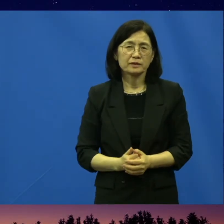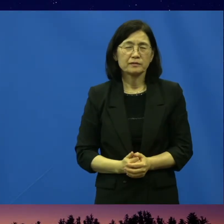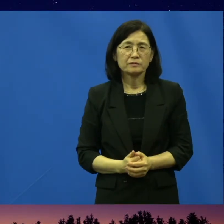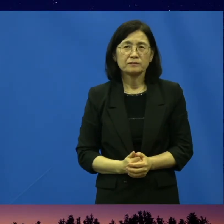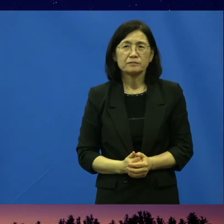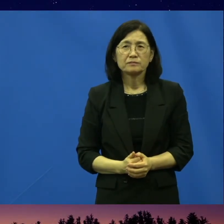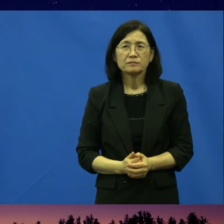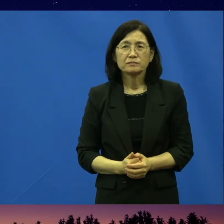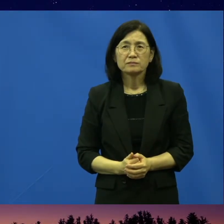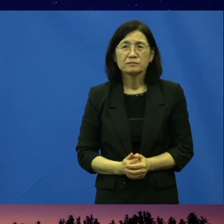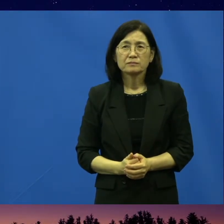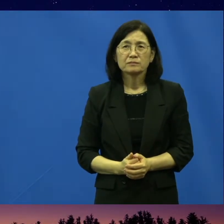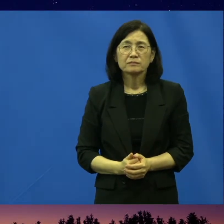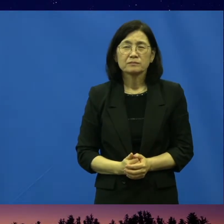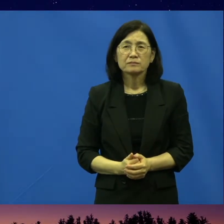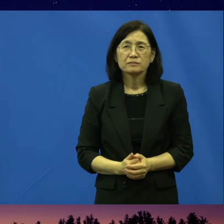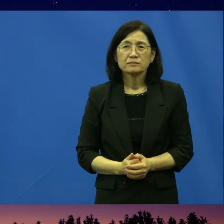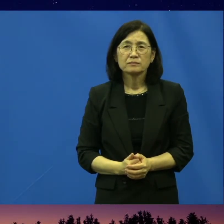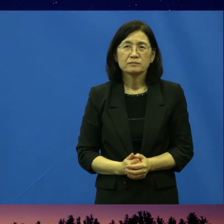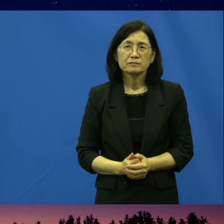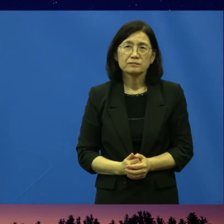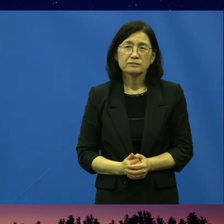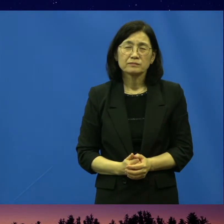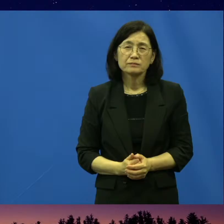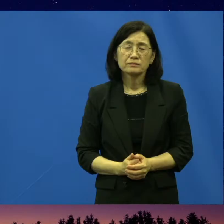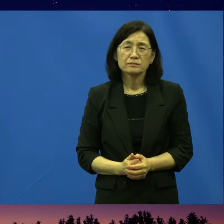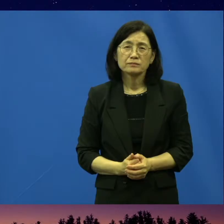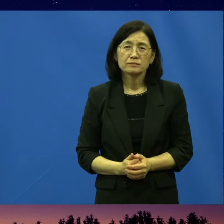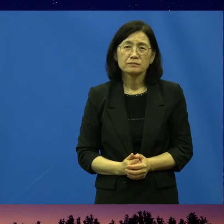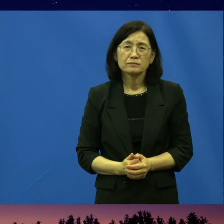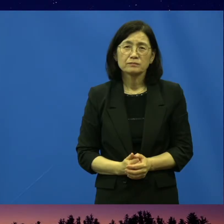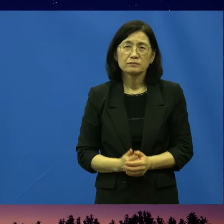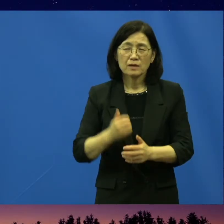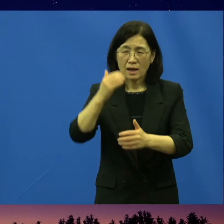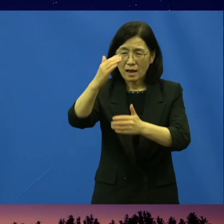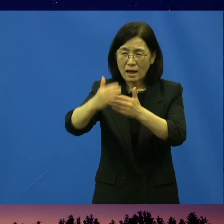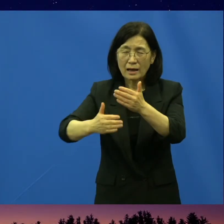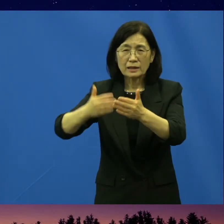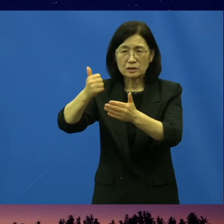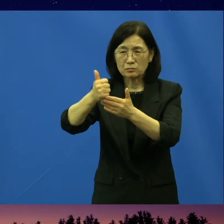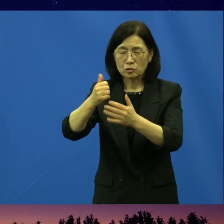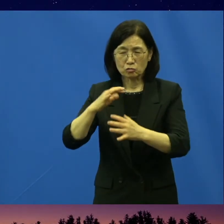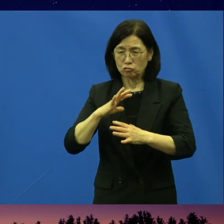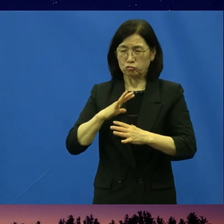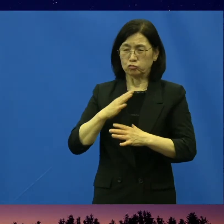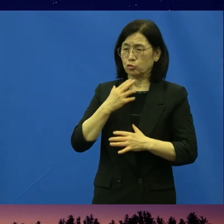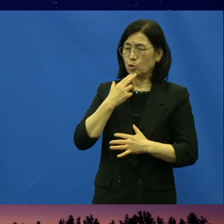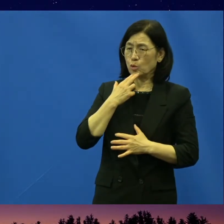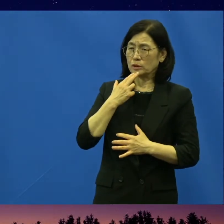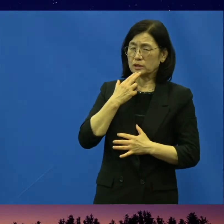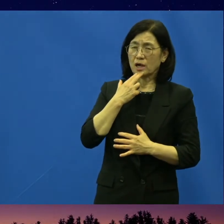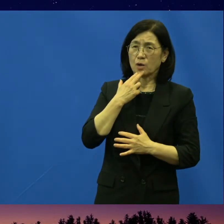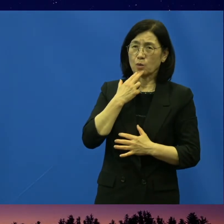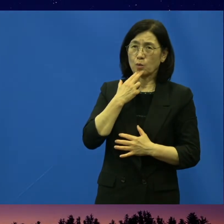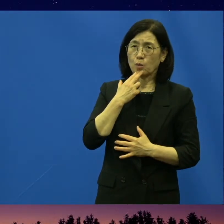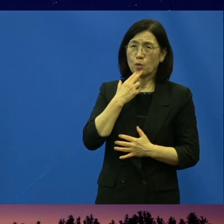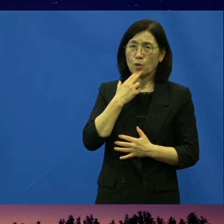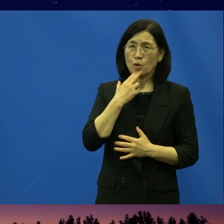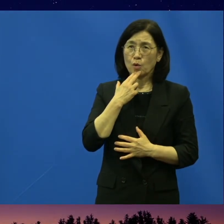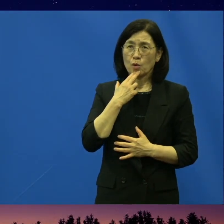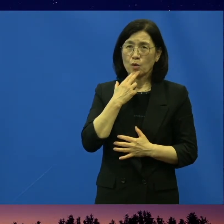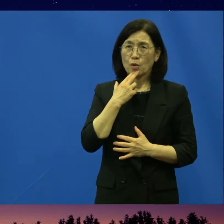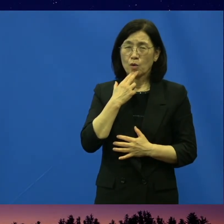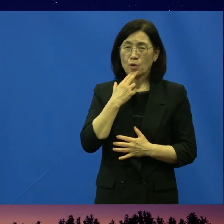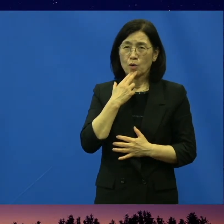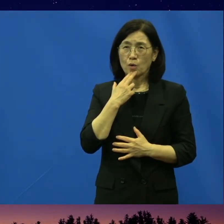이겨낼 수 있는 거죠. 근데 두려워할 분을 두려워하지 않고 우리의 두려움을